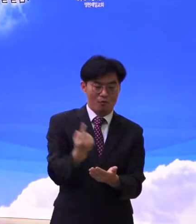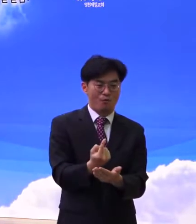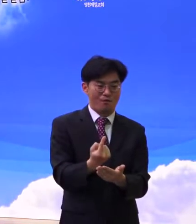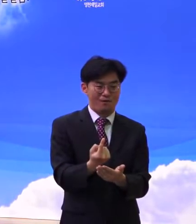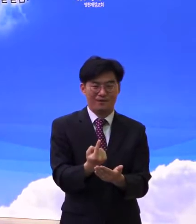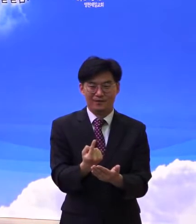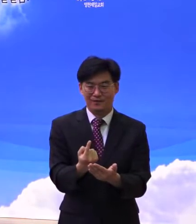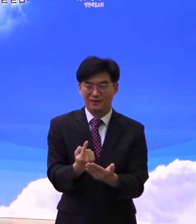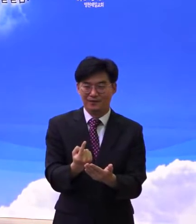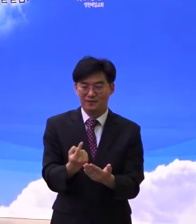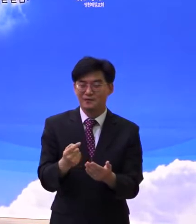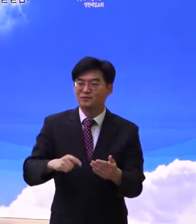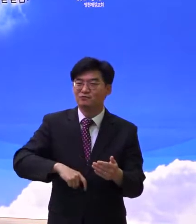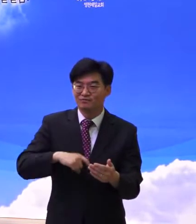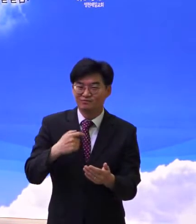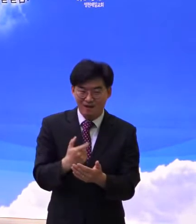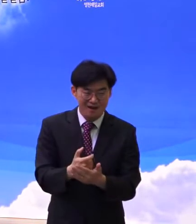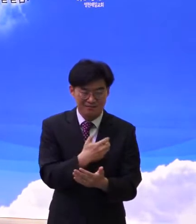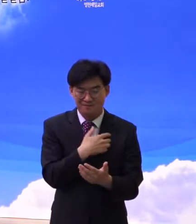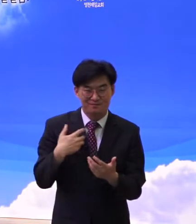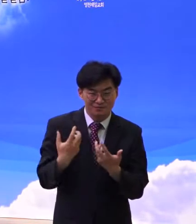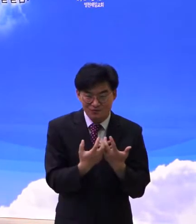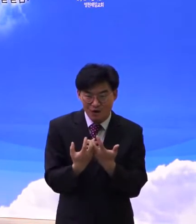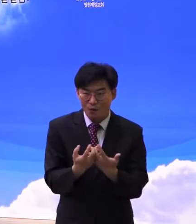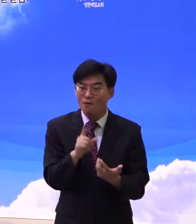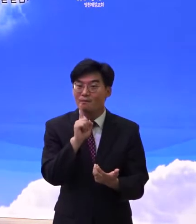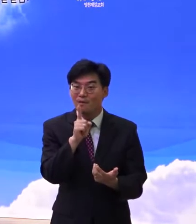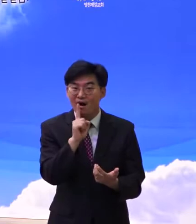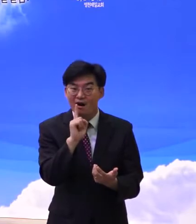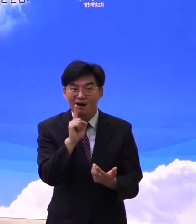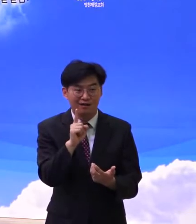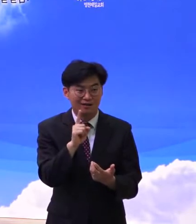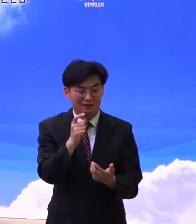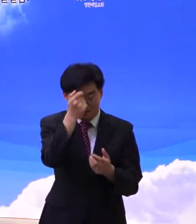각기 방언으로, 다른 언어로 말하기를 시작했습니다.